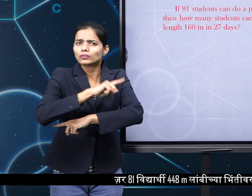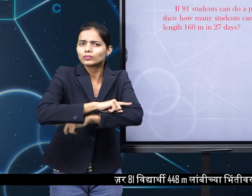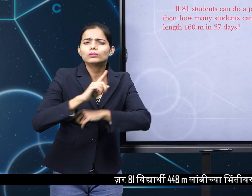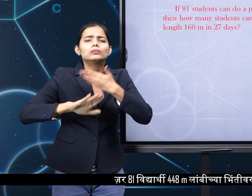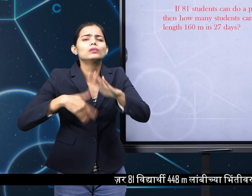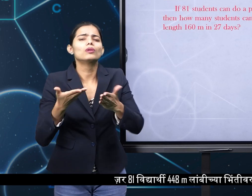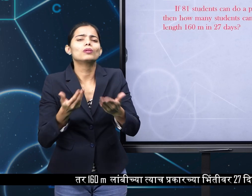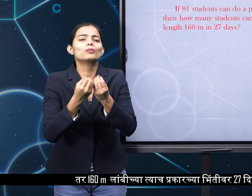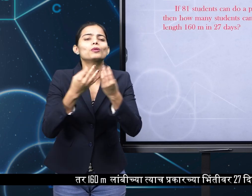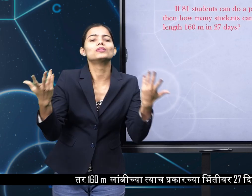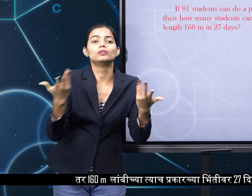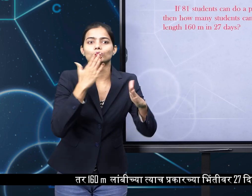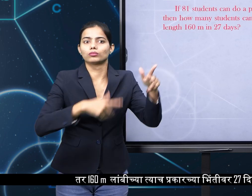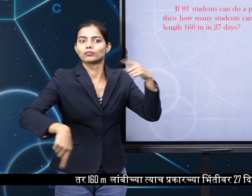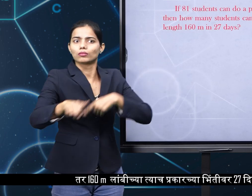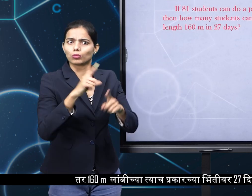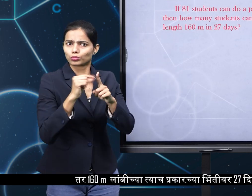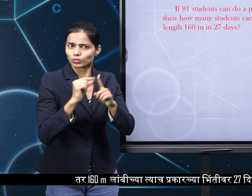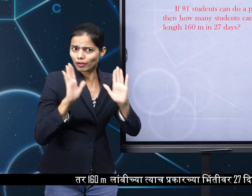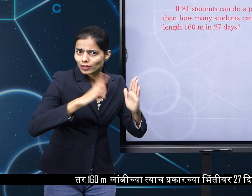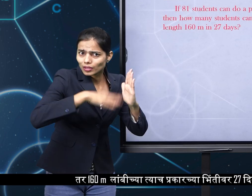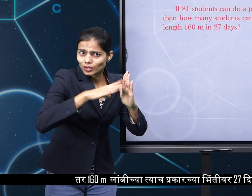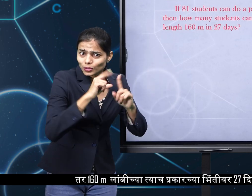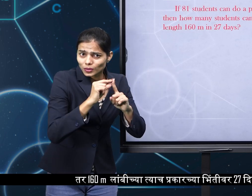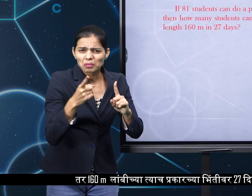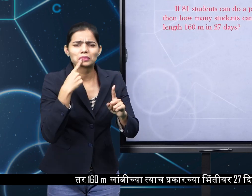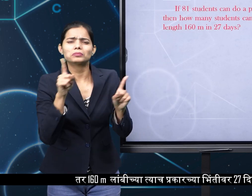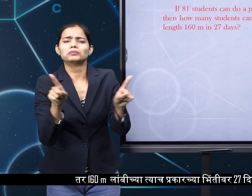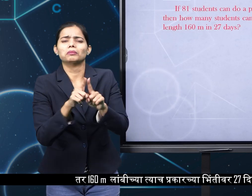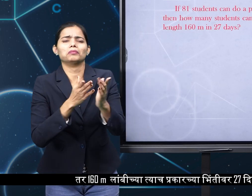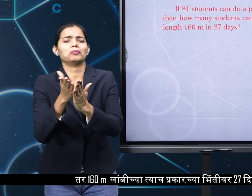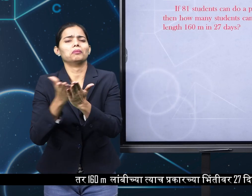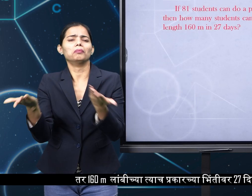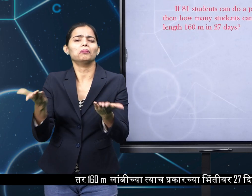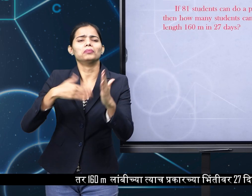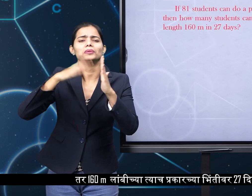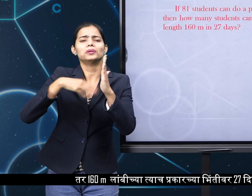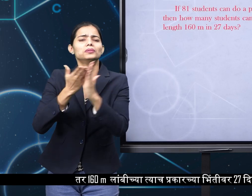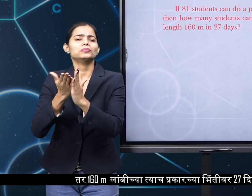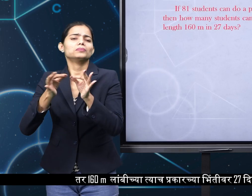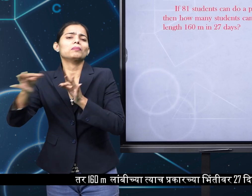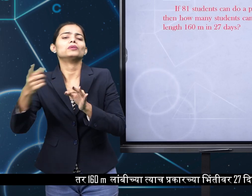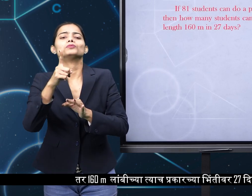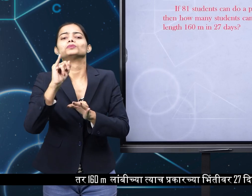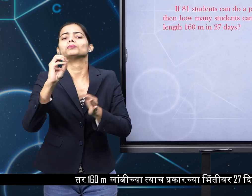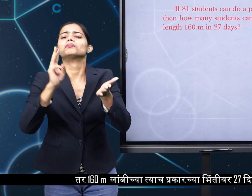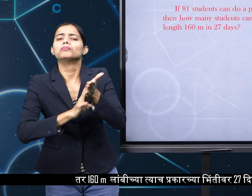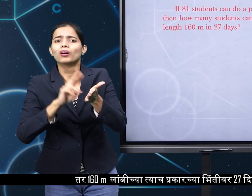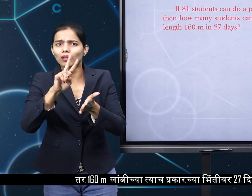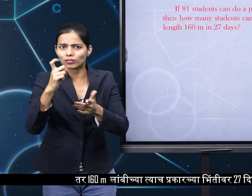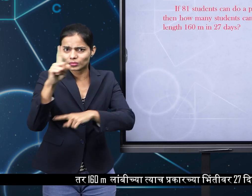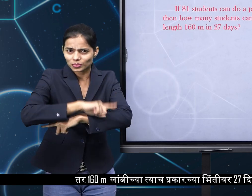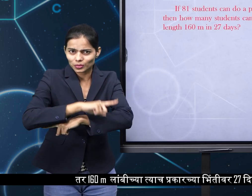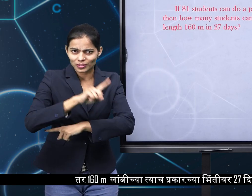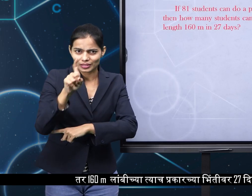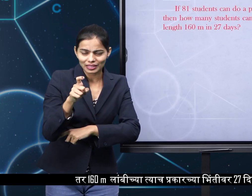चित्र काढू शकतात, तर 160 मीटर लांबीच्या त्याच प्रकारच्या भिंतीवर 27 दिवसात किती विद्यार्थी ते चित्र